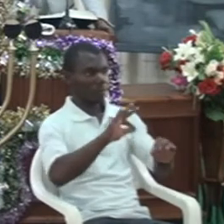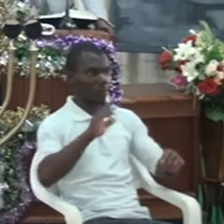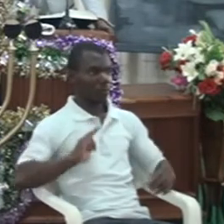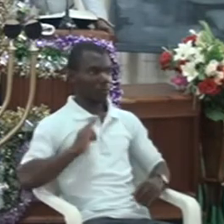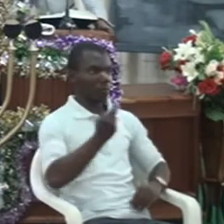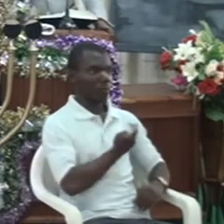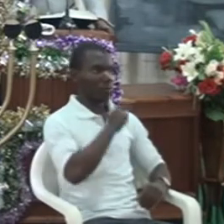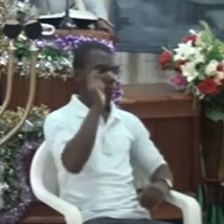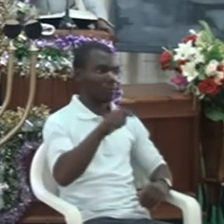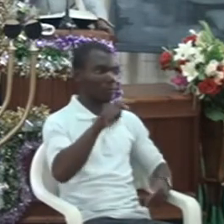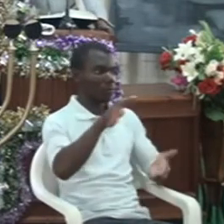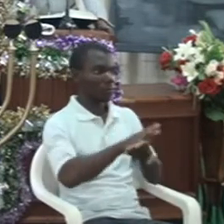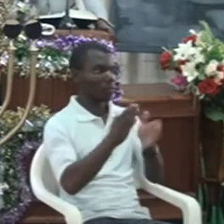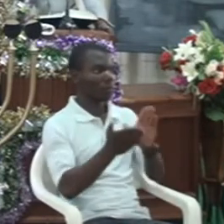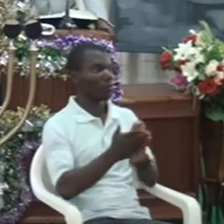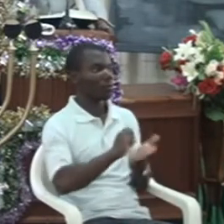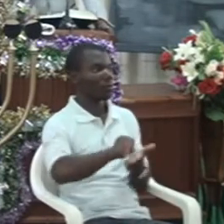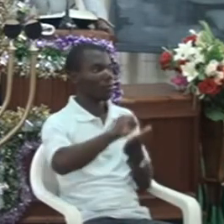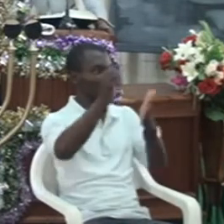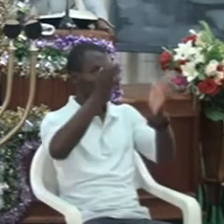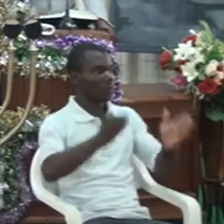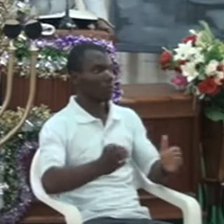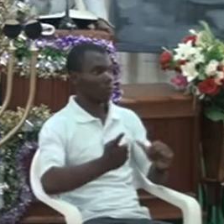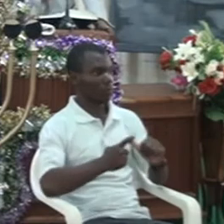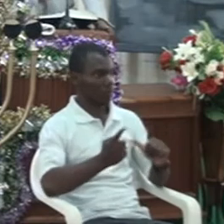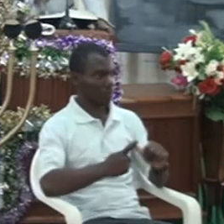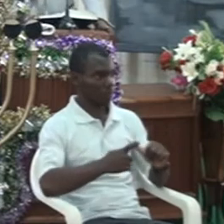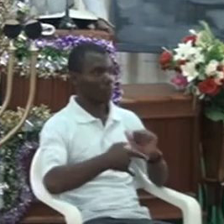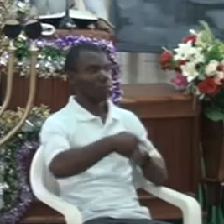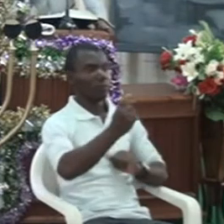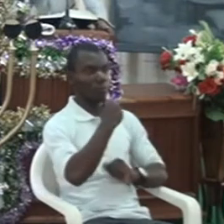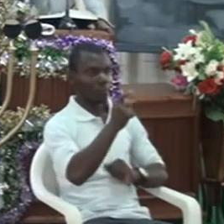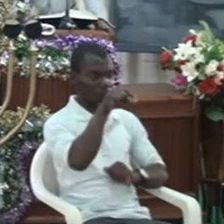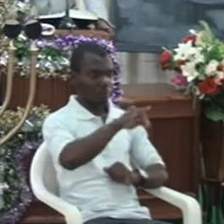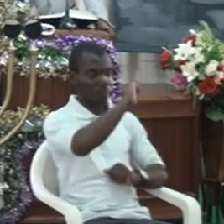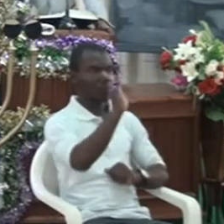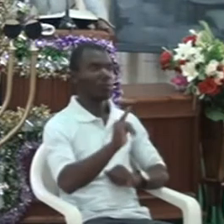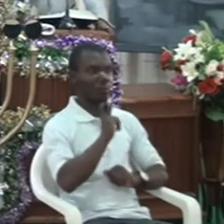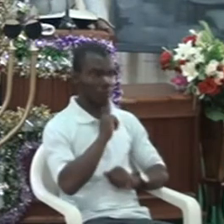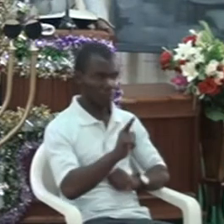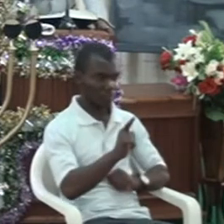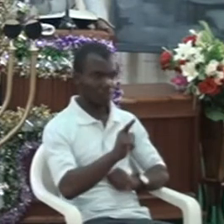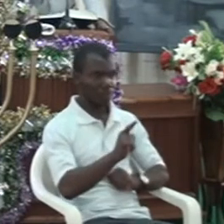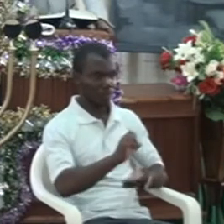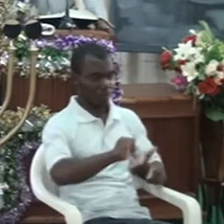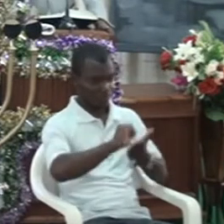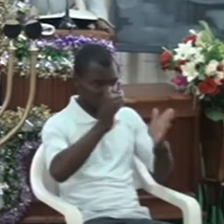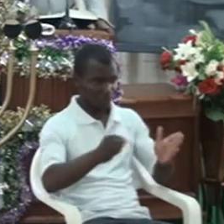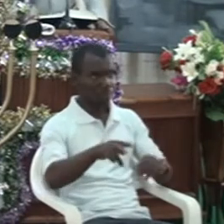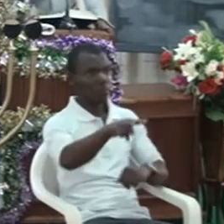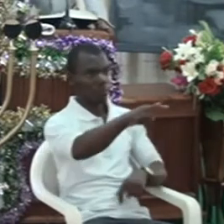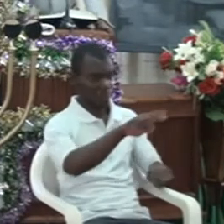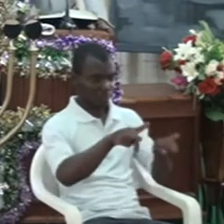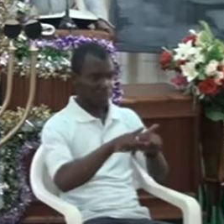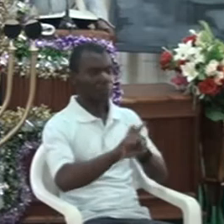nous devons devenir saints. Tunapasha kwanza kuwa watakatifu. Anasema je suis saint. Il dit, mimi ni mtakatifu. Vous aussi soyez saints.